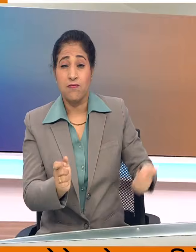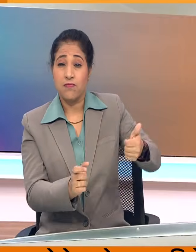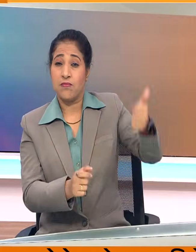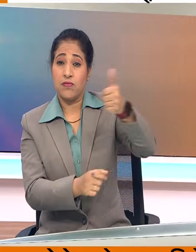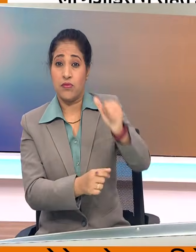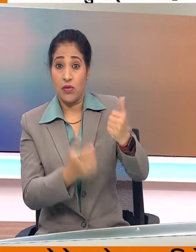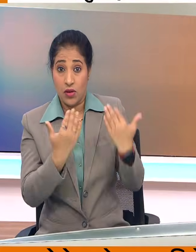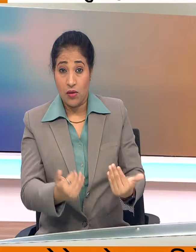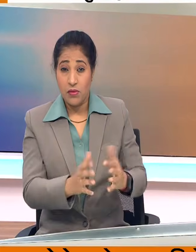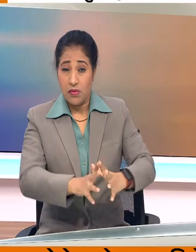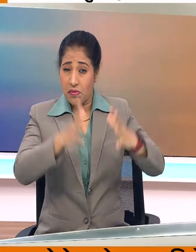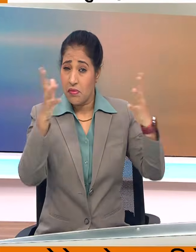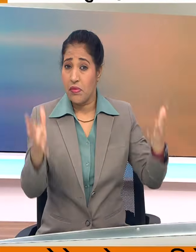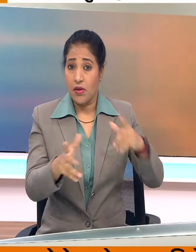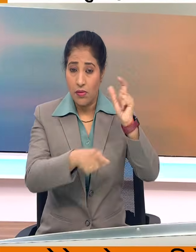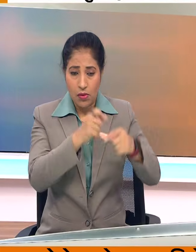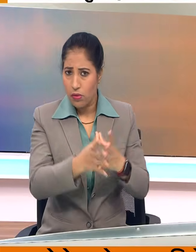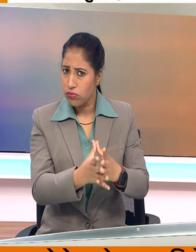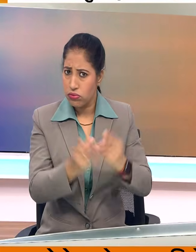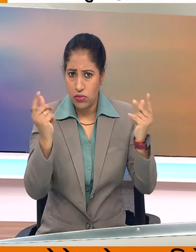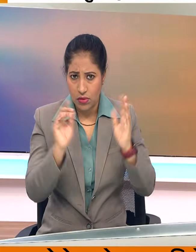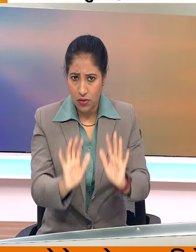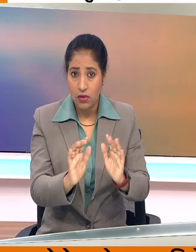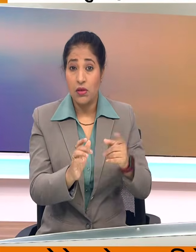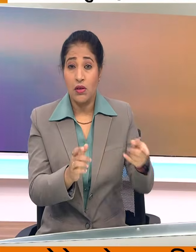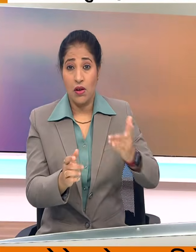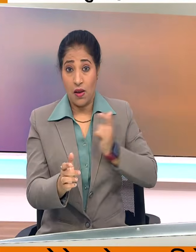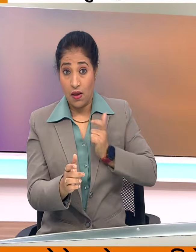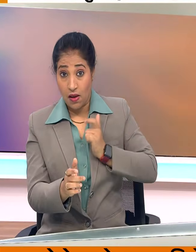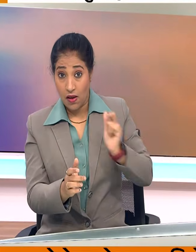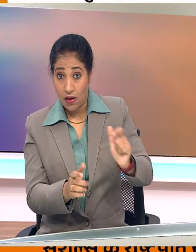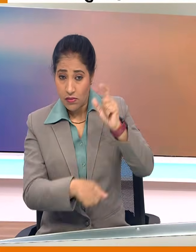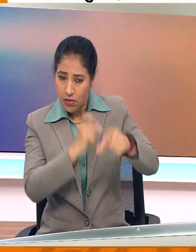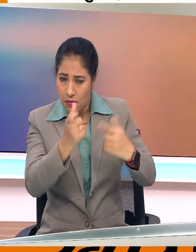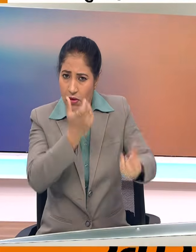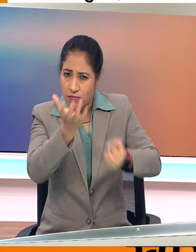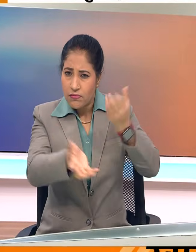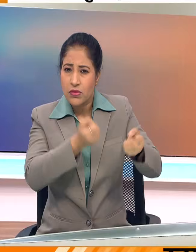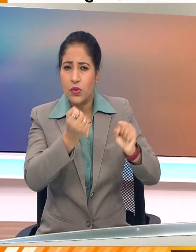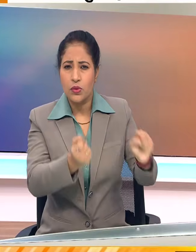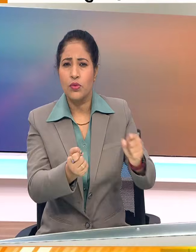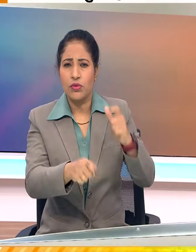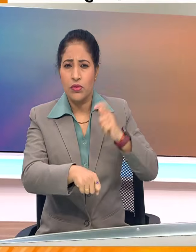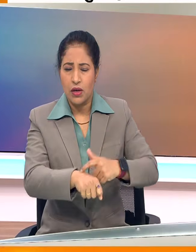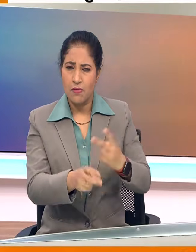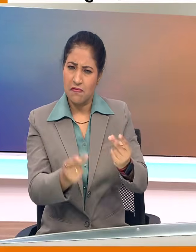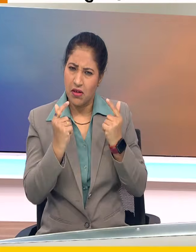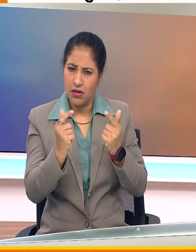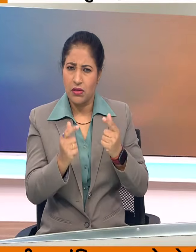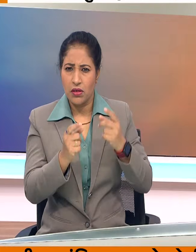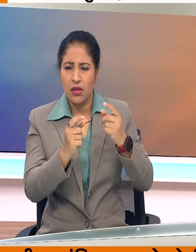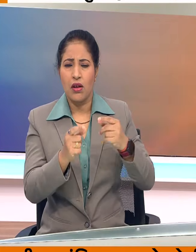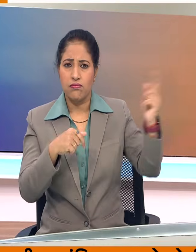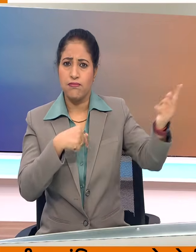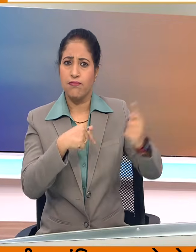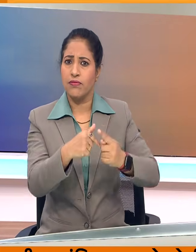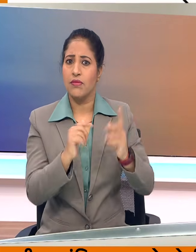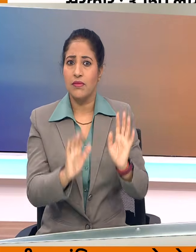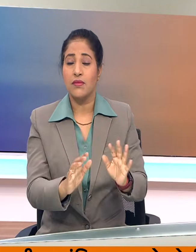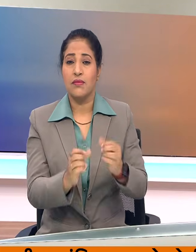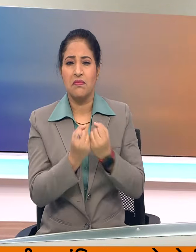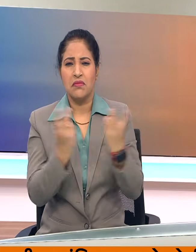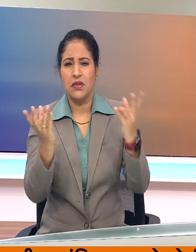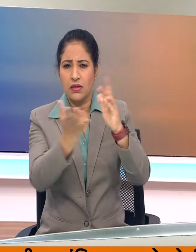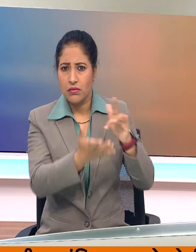अनुसार अब भी बड़ी संख्या में लोग लापता हैं और जीवित लोगों को निकालने के लिए समय तेजी से कम हो रहा है। कई